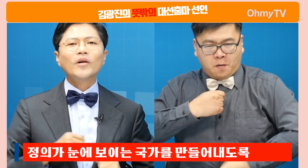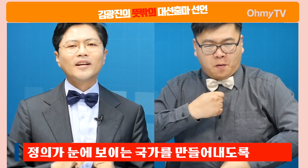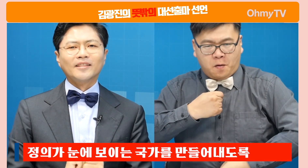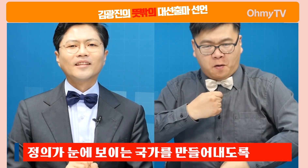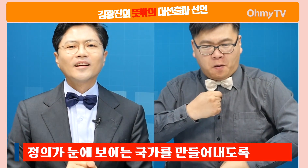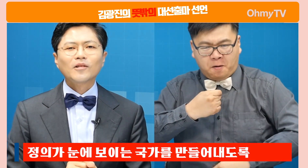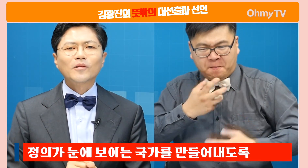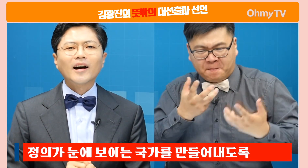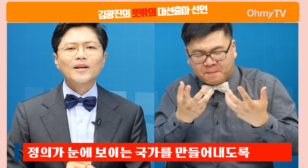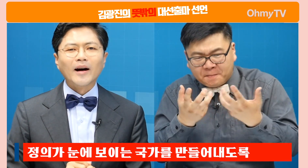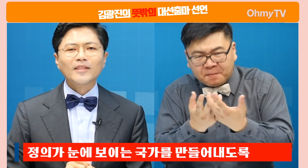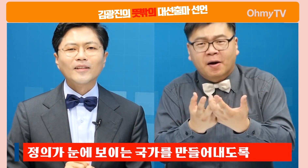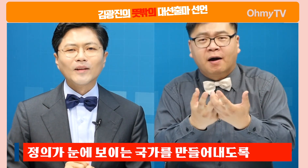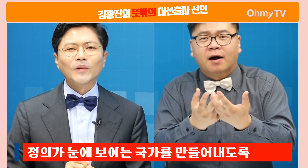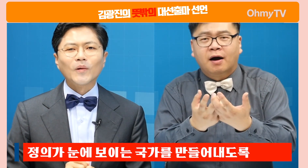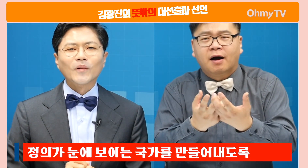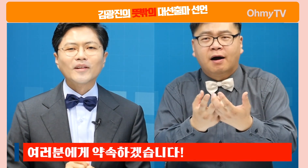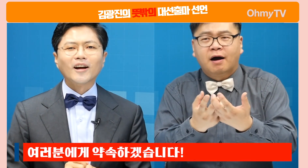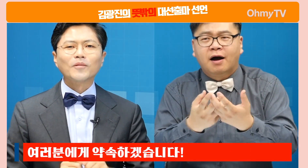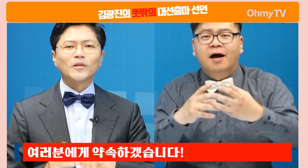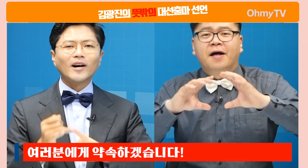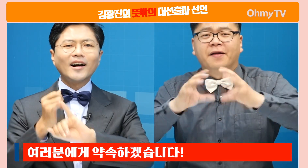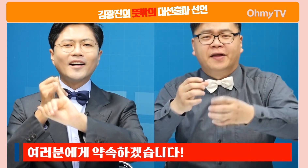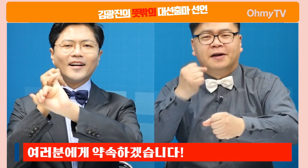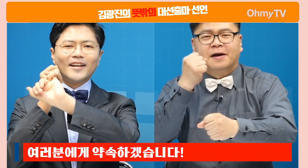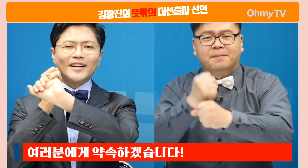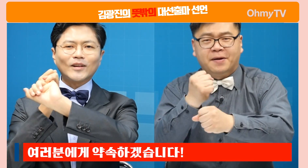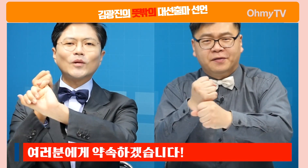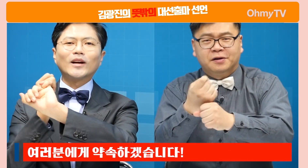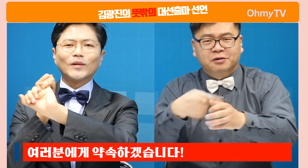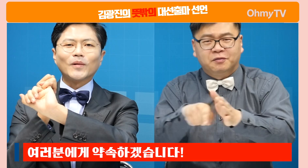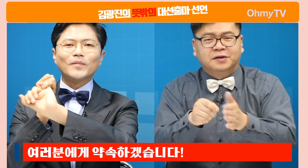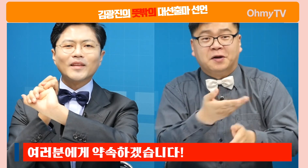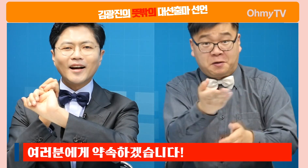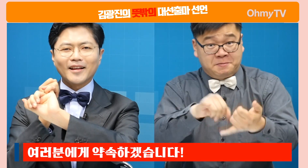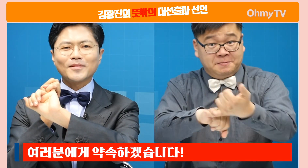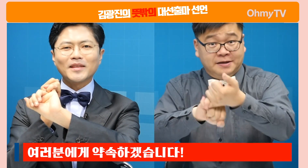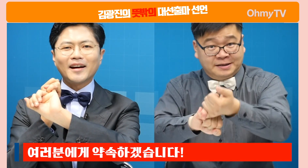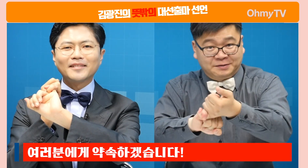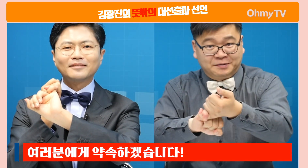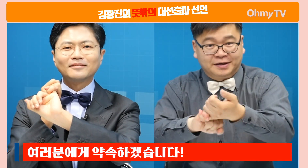보이는 국가를 만들어내도록 여러분과 약속하도록 하겠습니다.